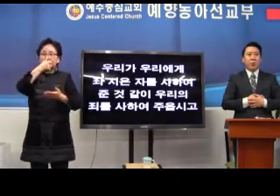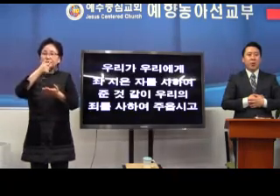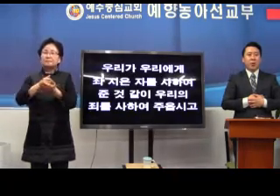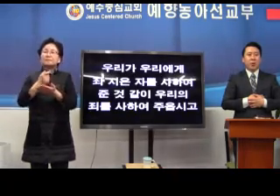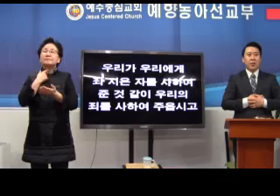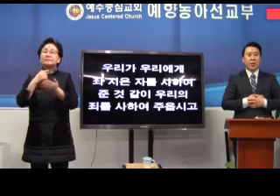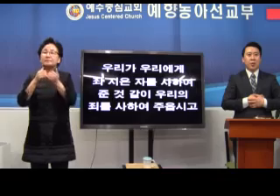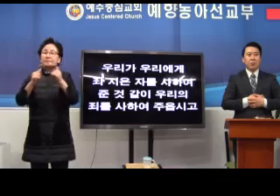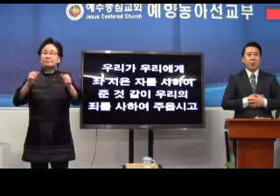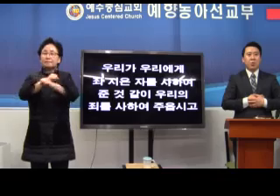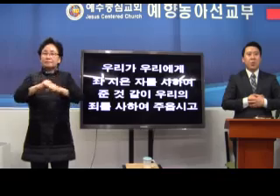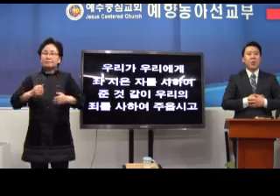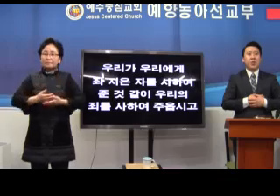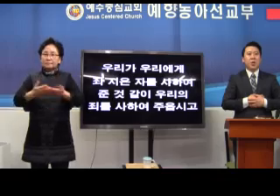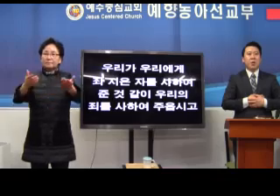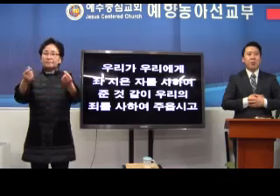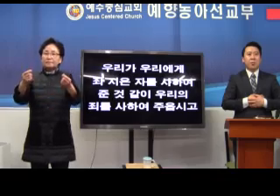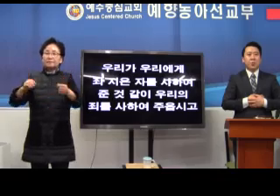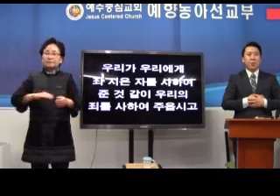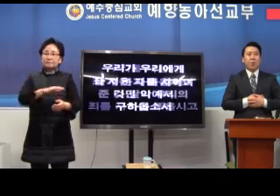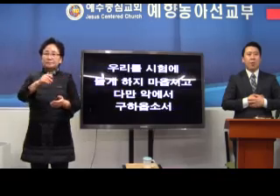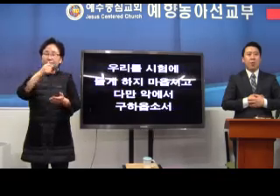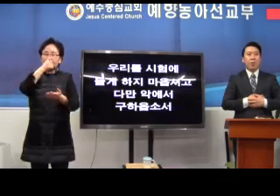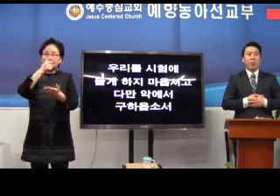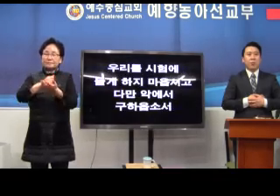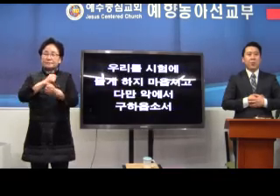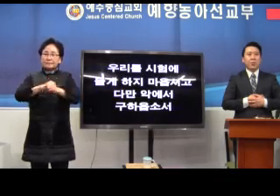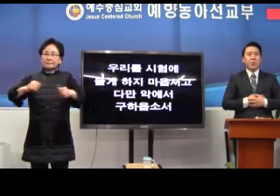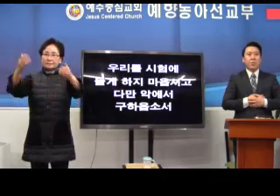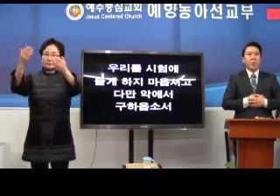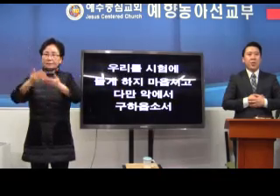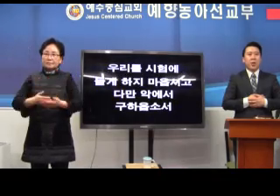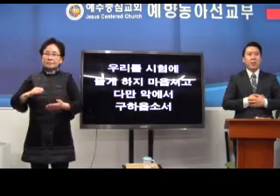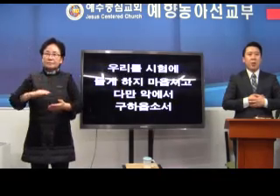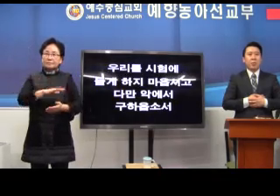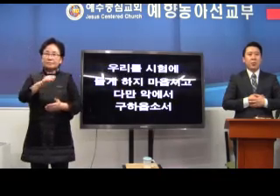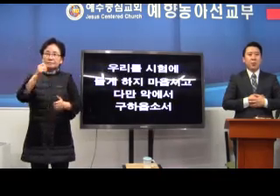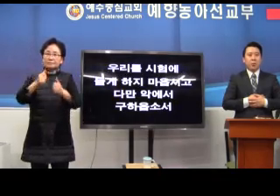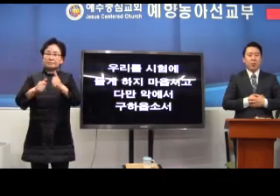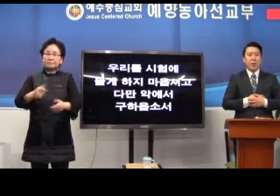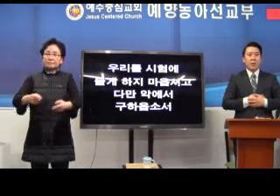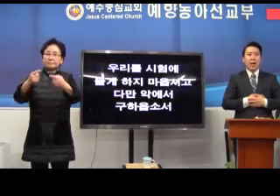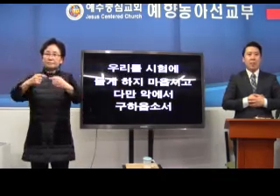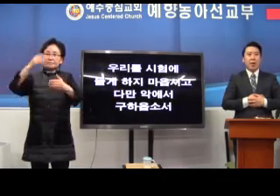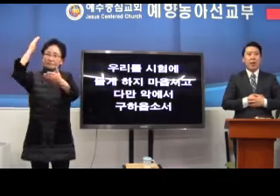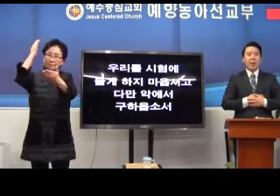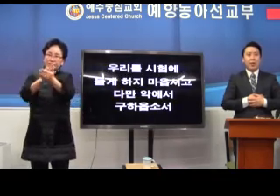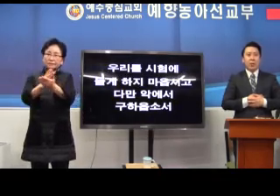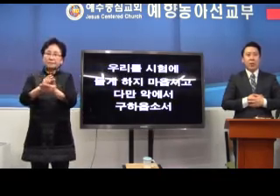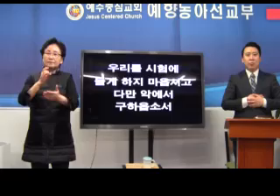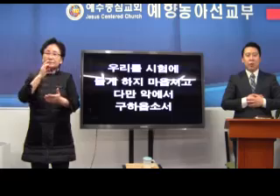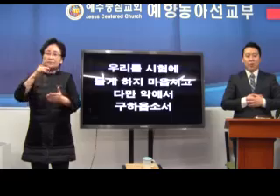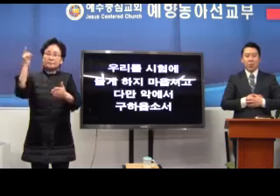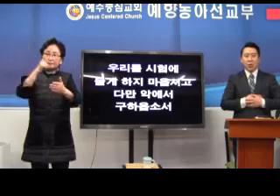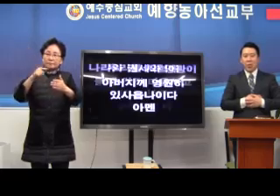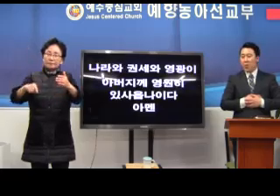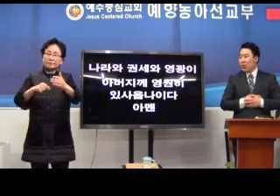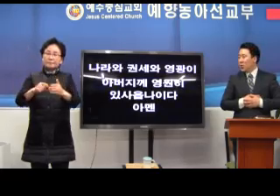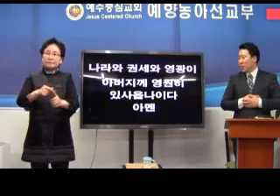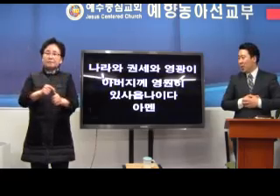것 같이 우리의 죄를 사하여 주옵시고 우리를 시험에 들게 하지 마옵시고 다만 악에서 구하옵소서.